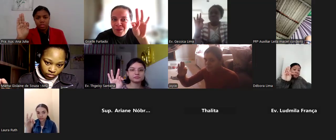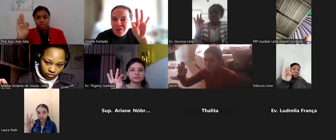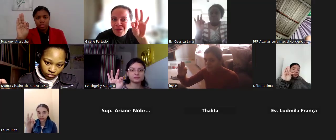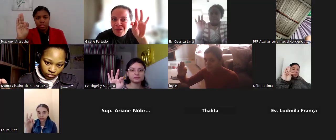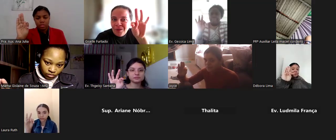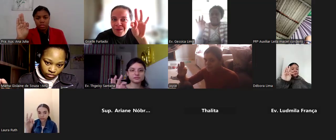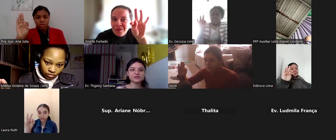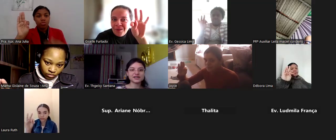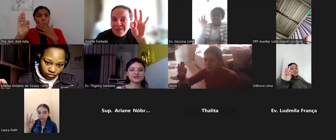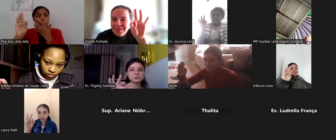Ó.